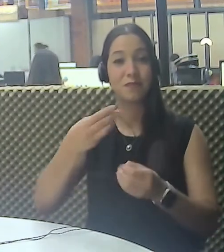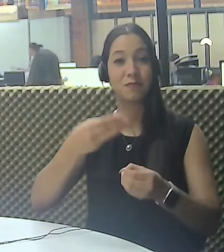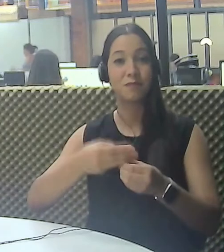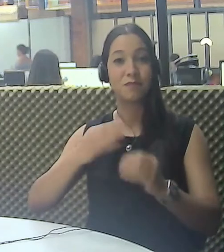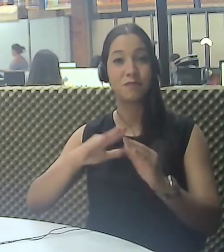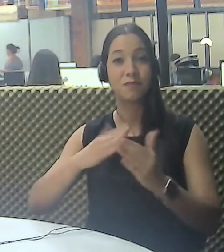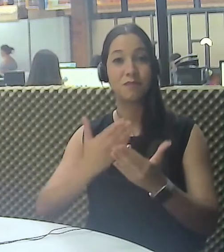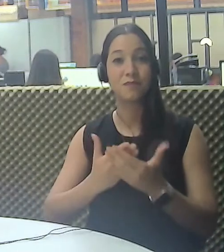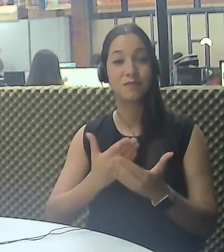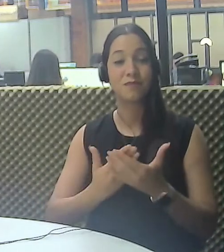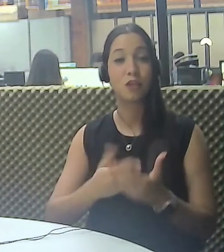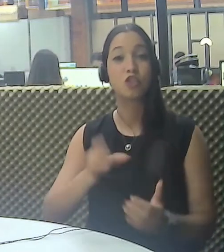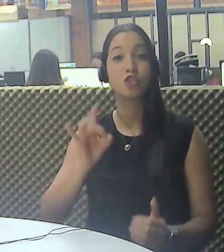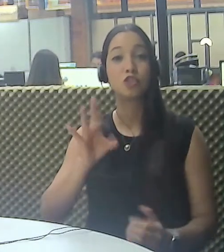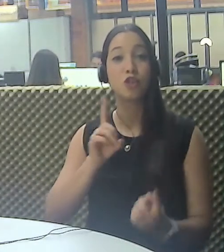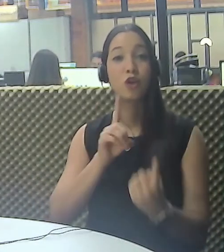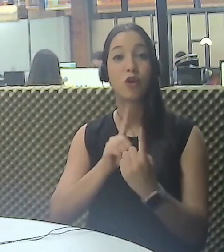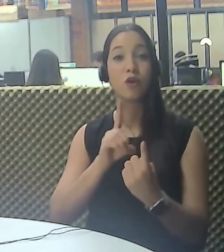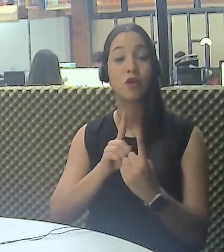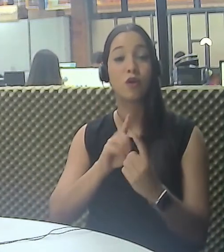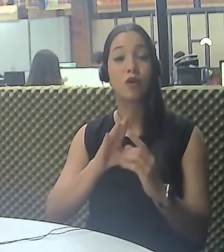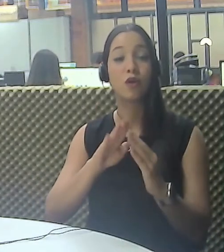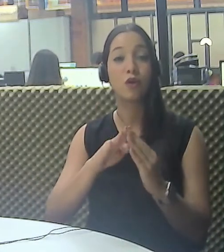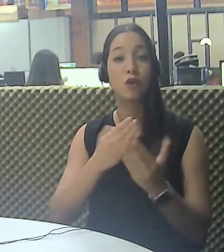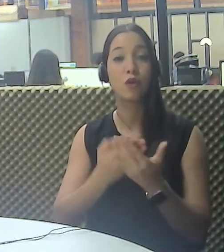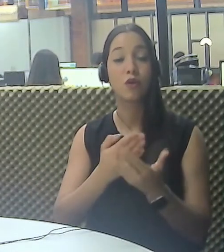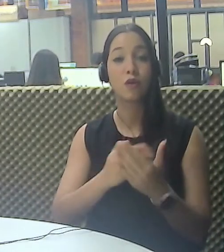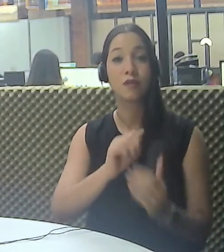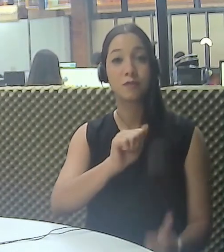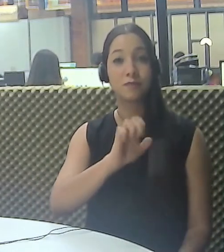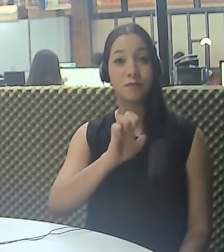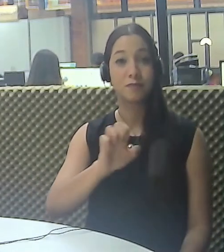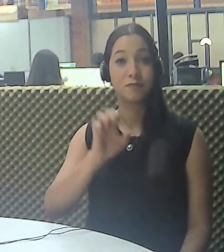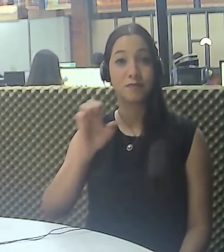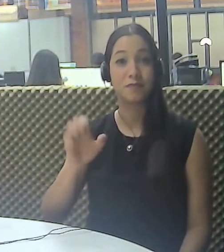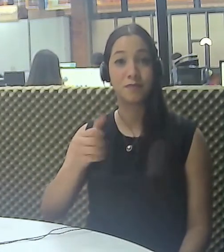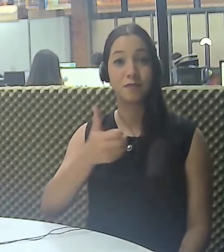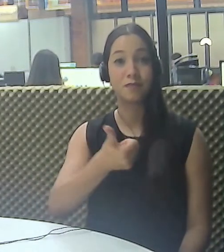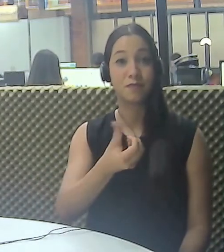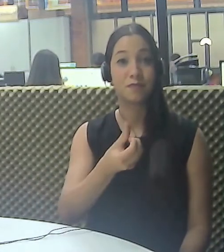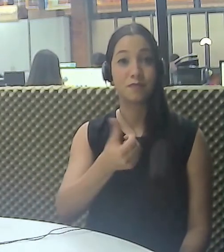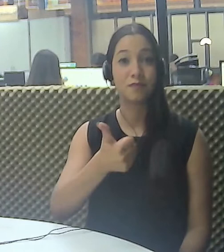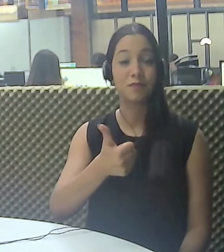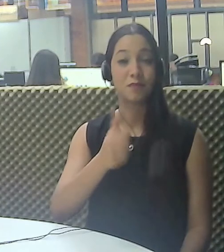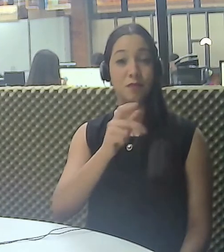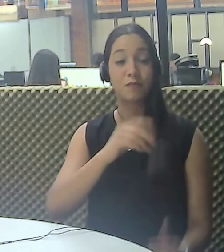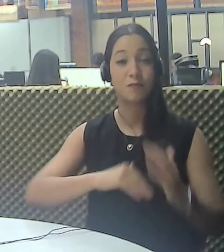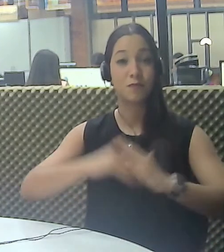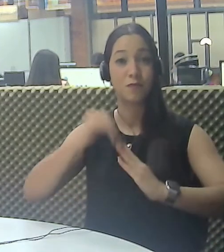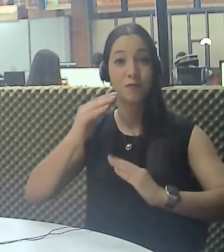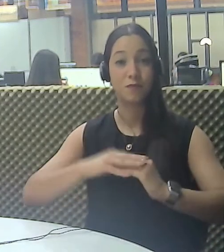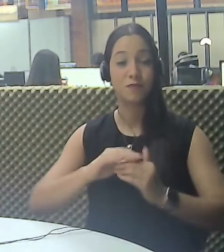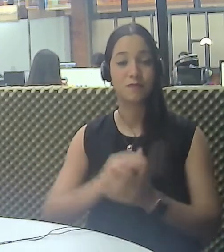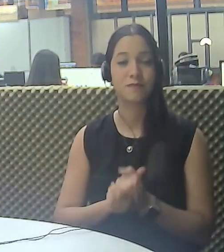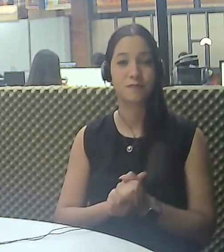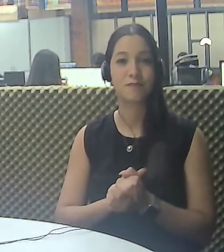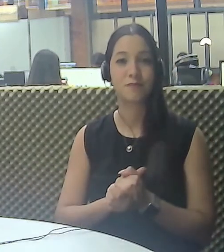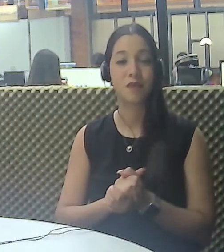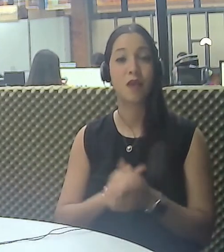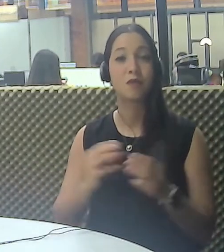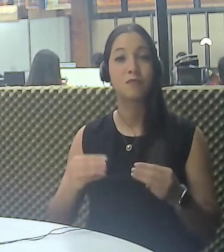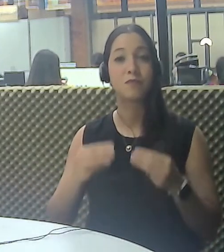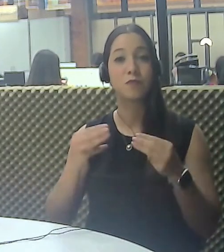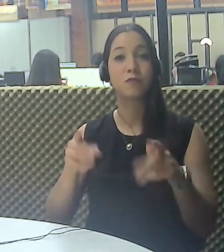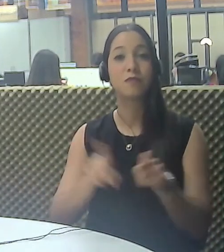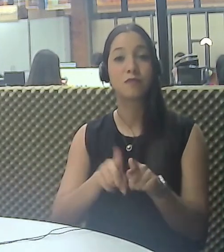municipais. Somente no atendimento educacional especializado, são 161 docentes. O Magistério Municipal ainda